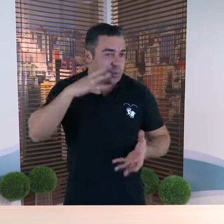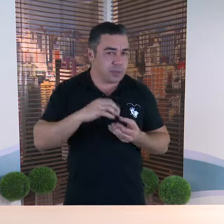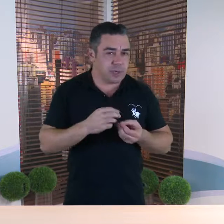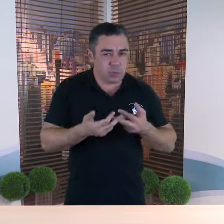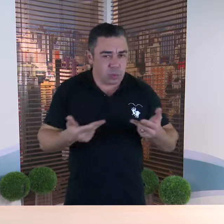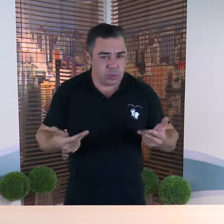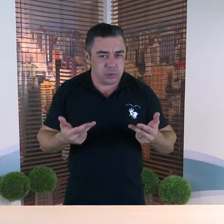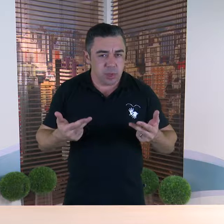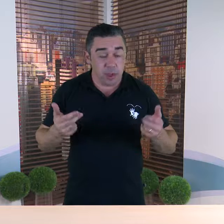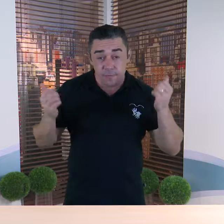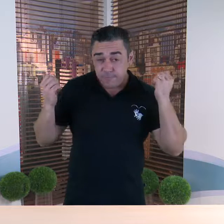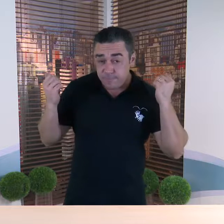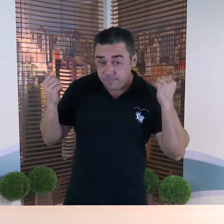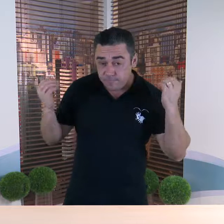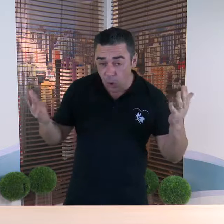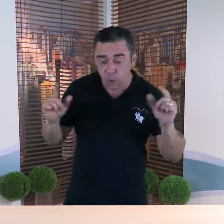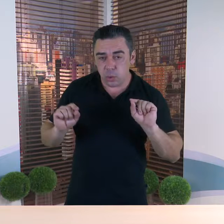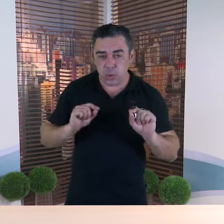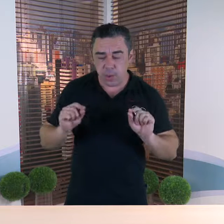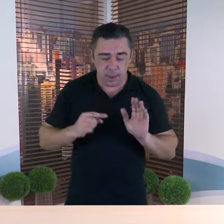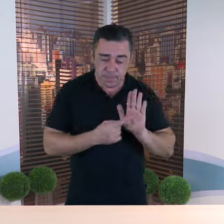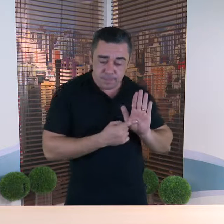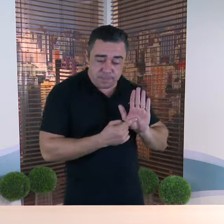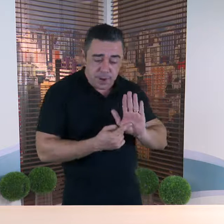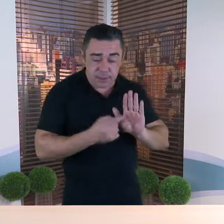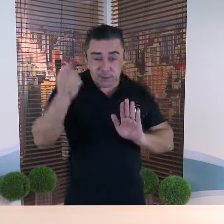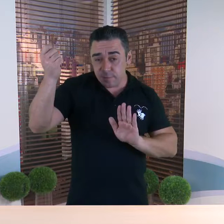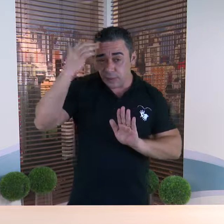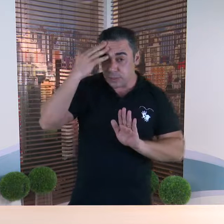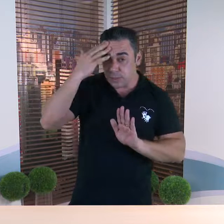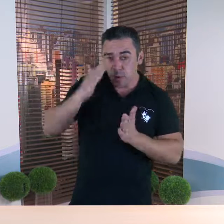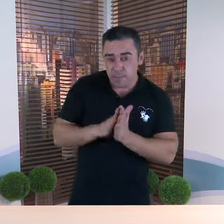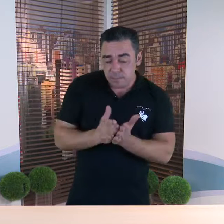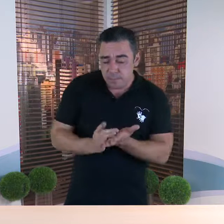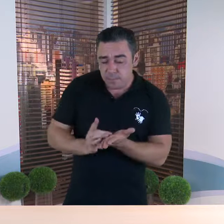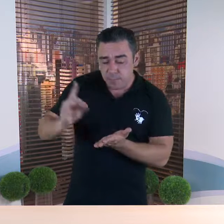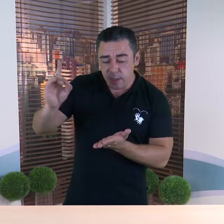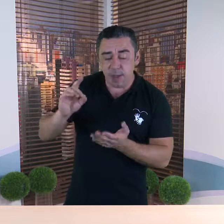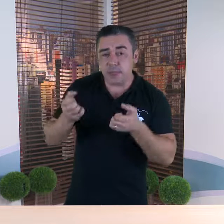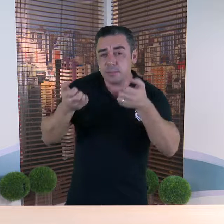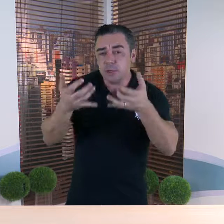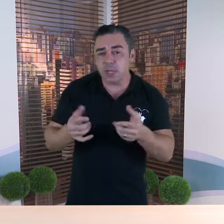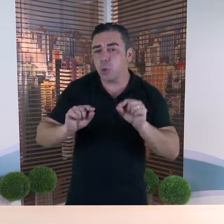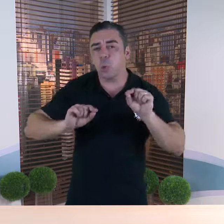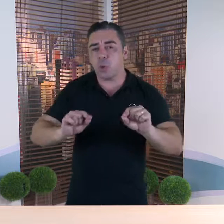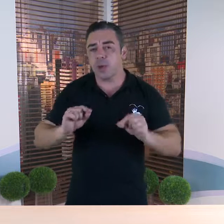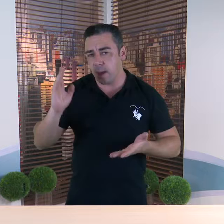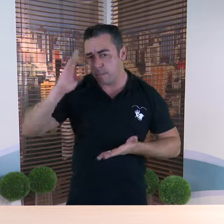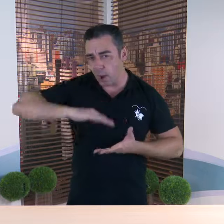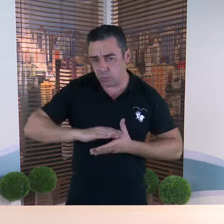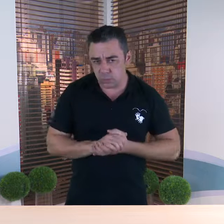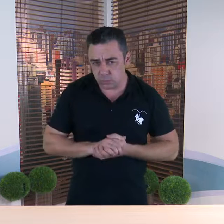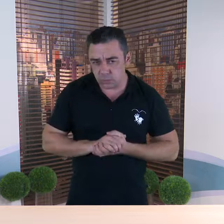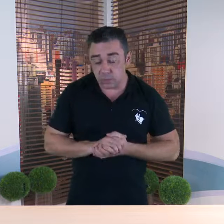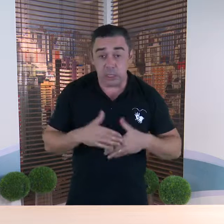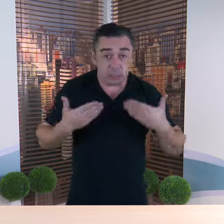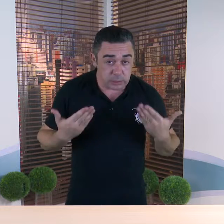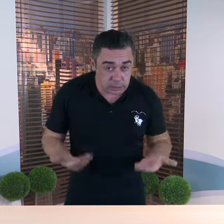as coisas vai buscar, fora da revelação bíblica, a explicação para aquilo que seria o mal. Nesse